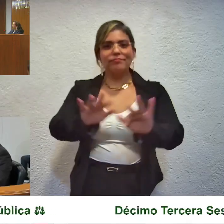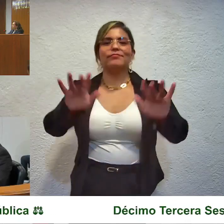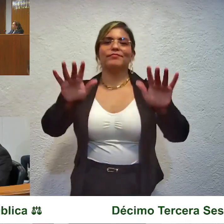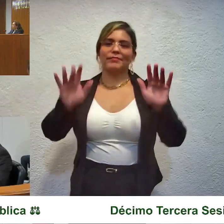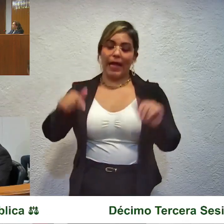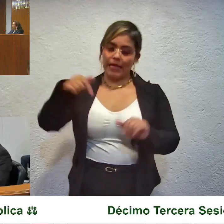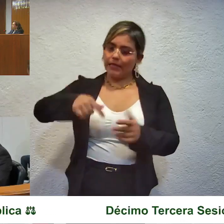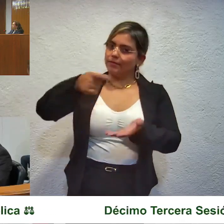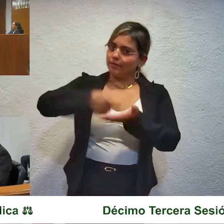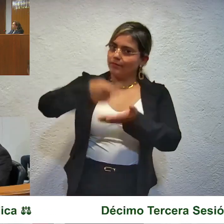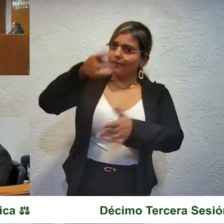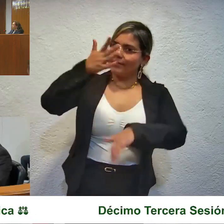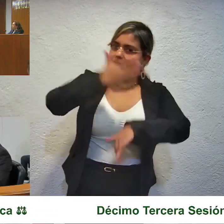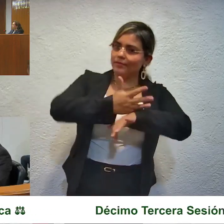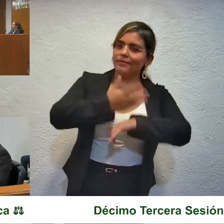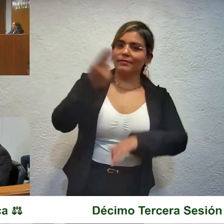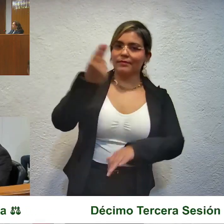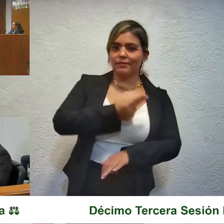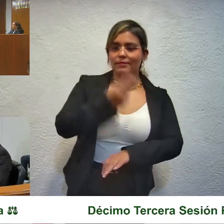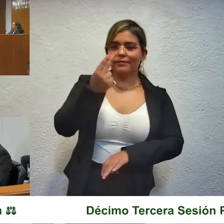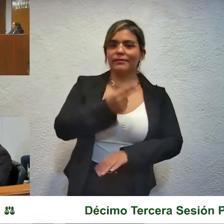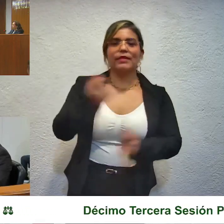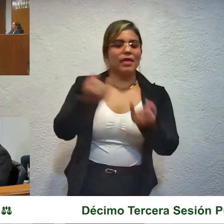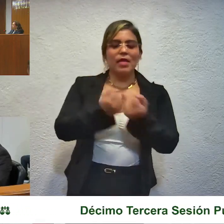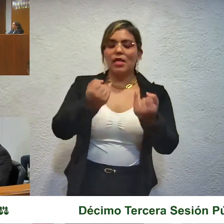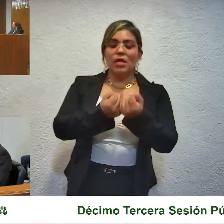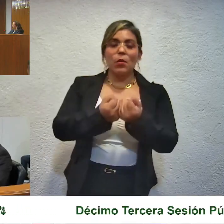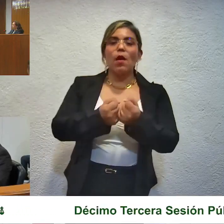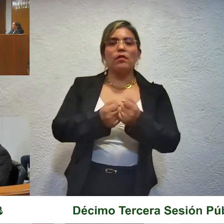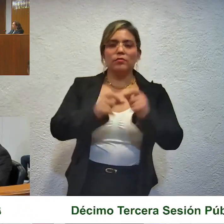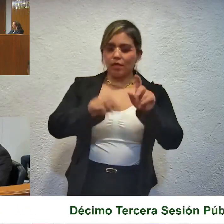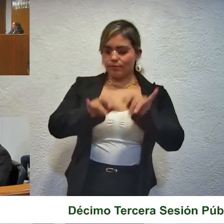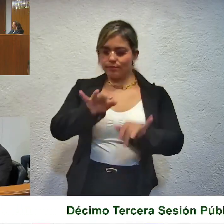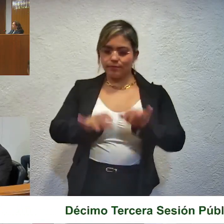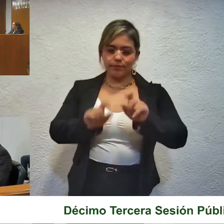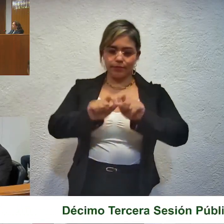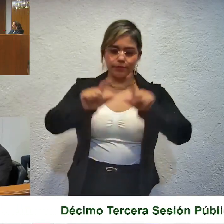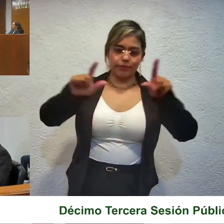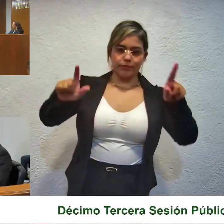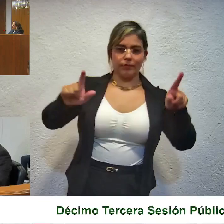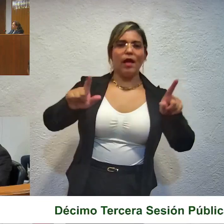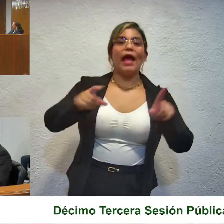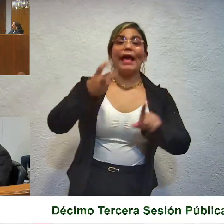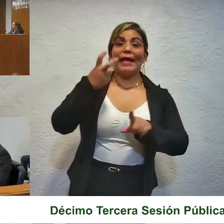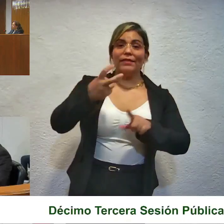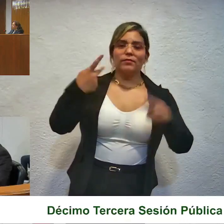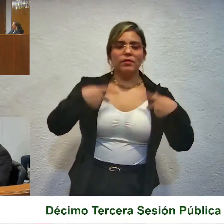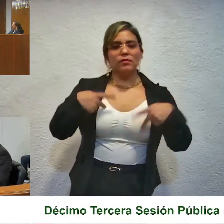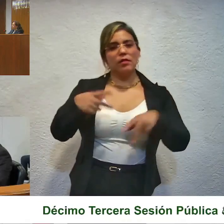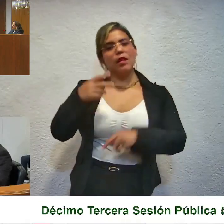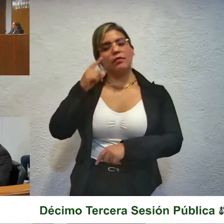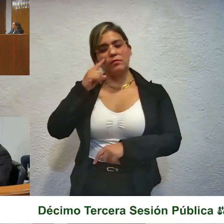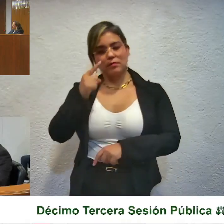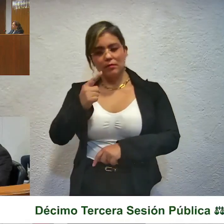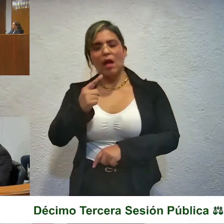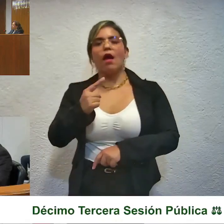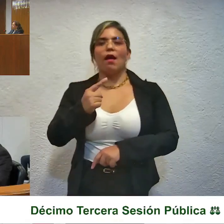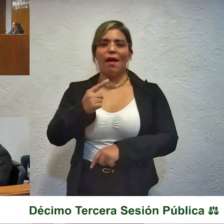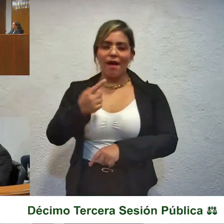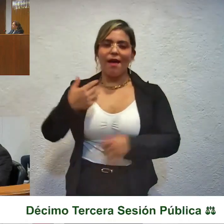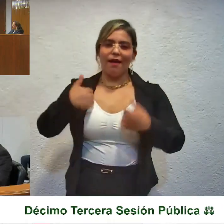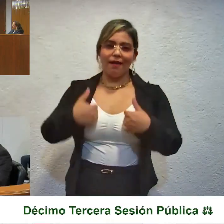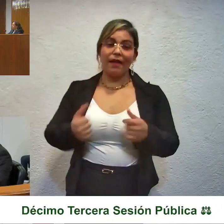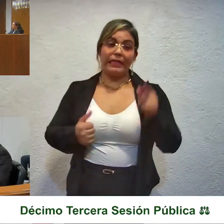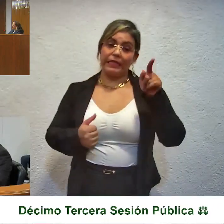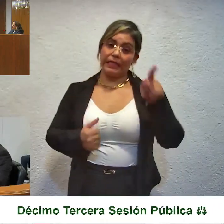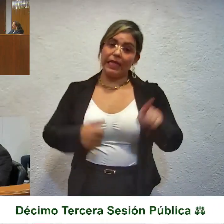denunciada, redactado en lenguaje claro e incluyente, con la finalidad de explicar las razones de esta determinación y contribuir a la